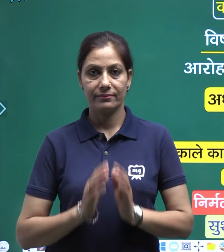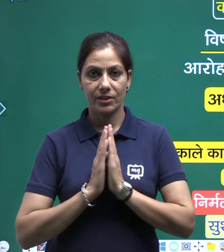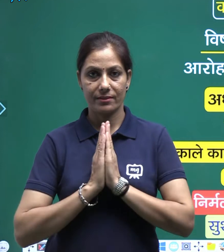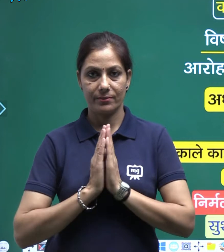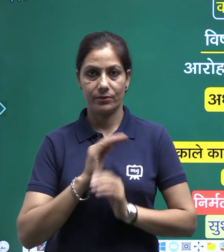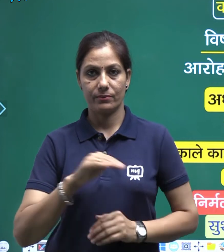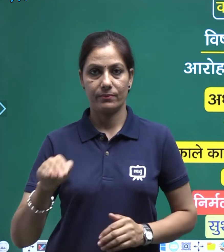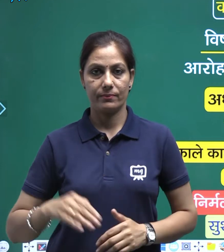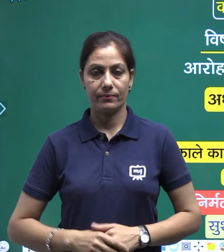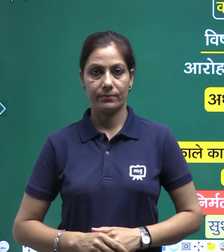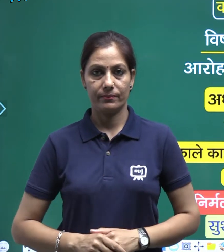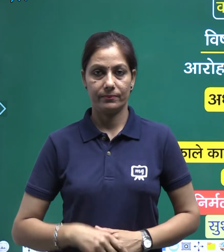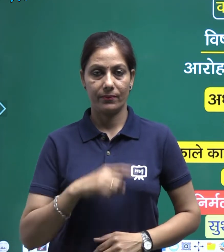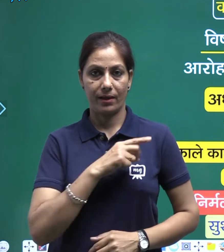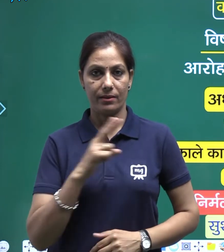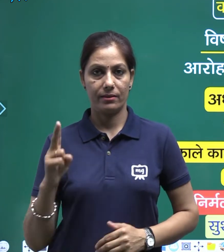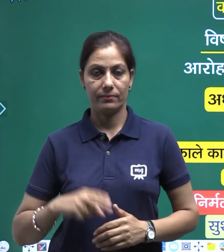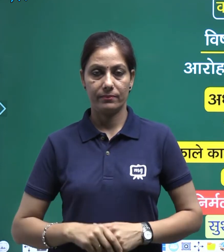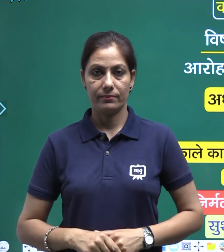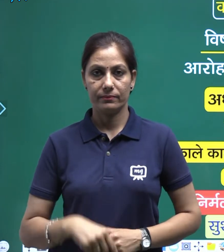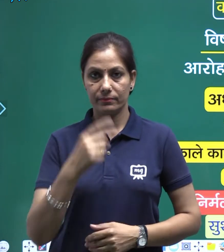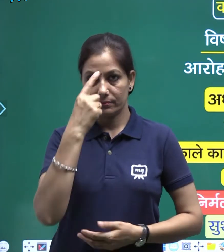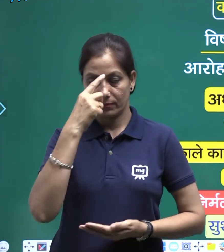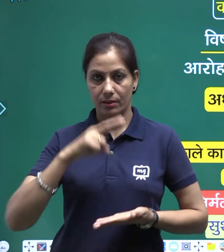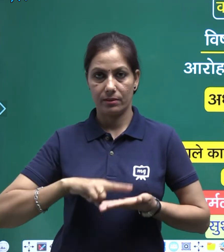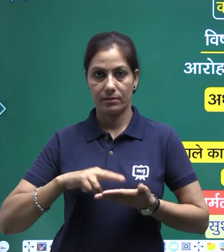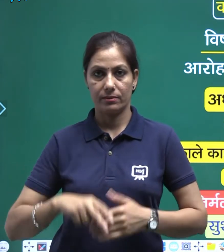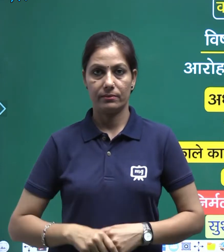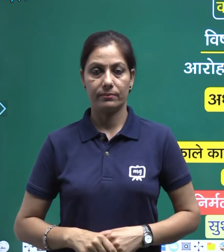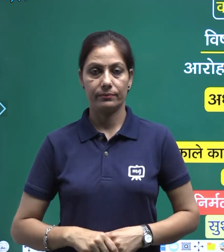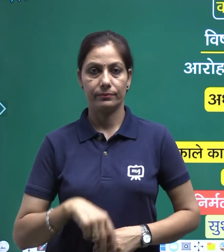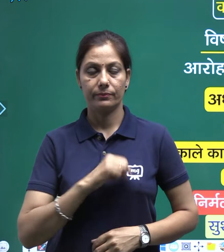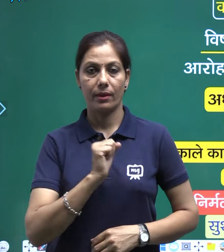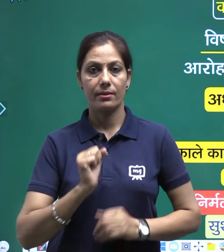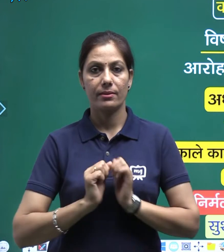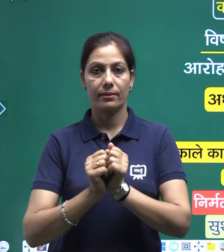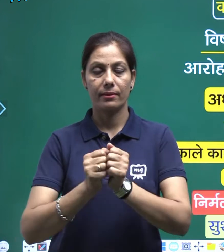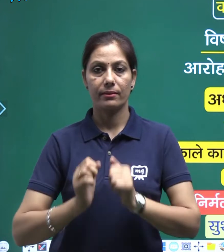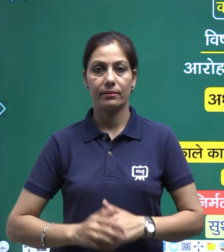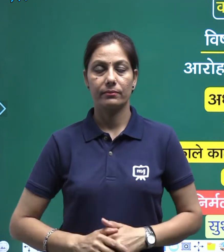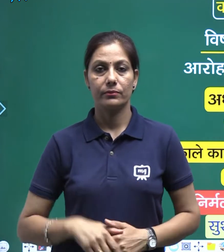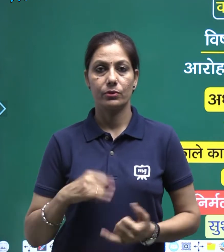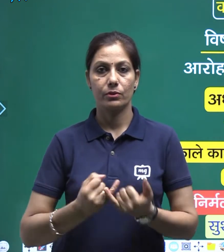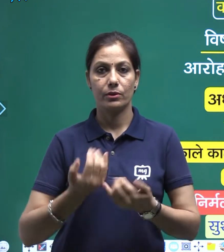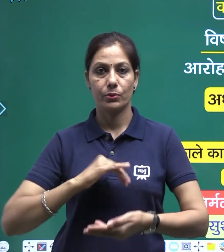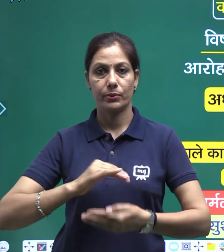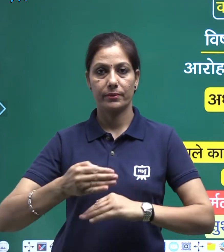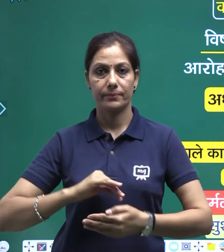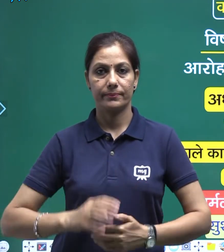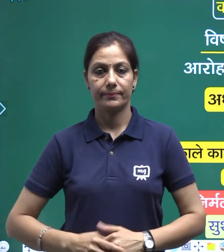नमस्कार बच्चों, मेरा नाम निर्मल कुमार गुप्ता, मेरे साथ हैं सुशीला